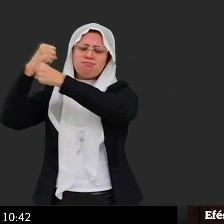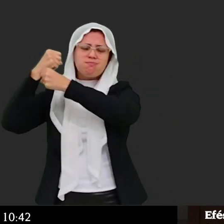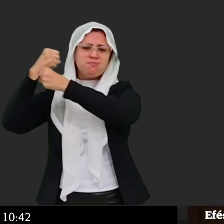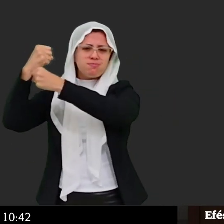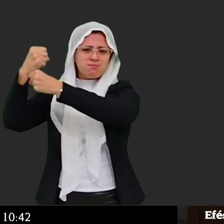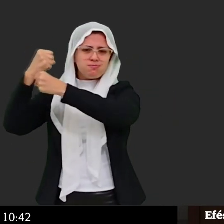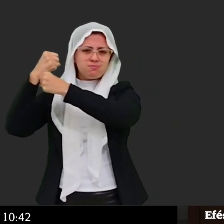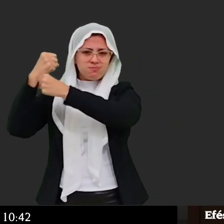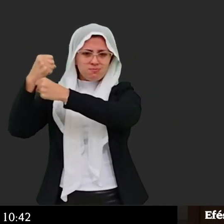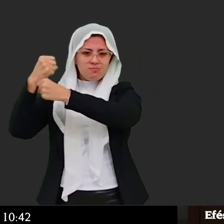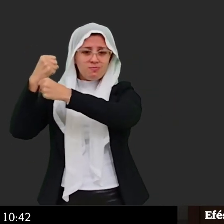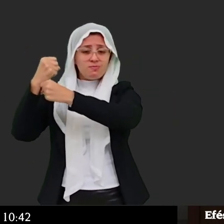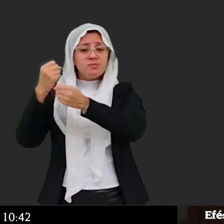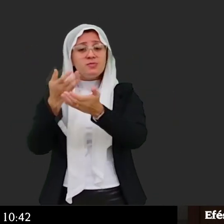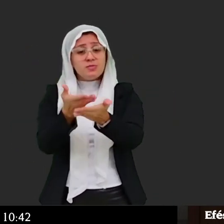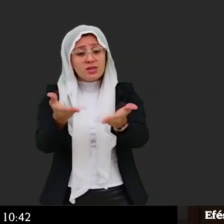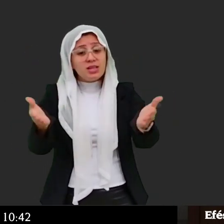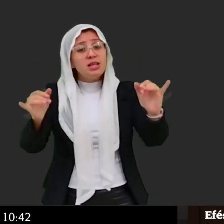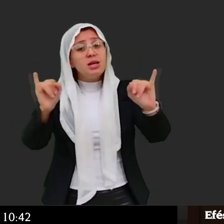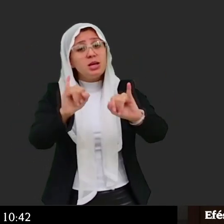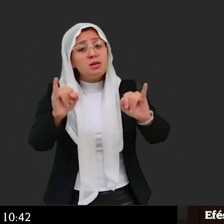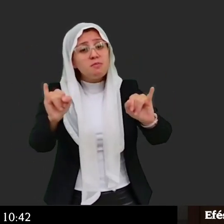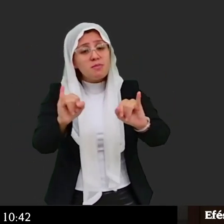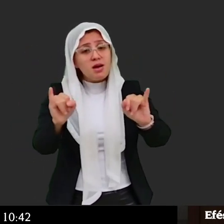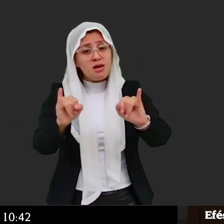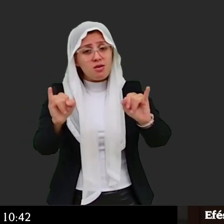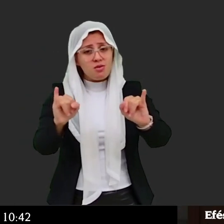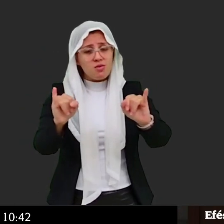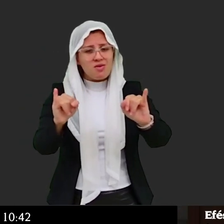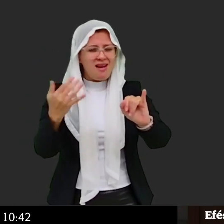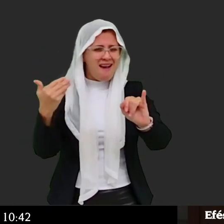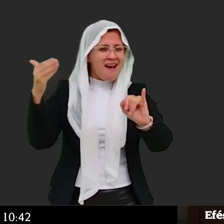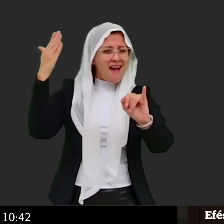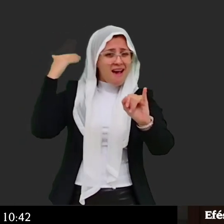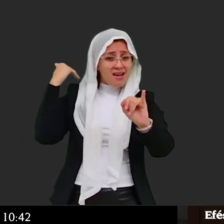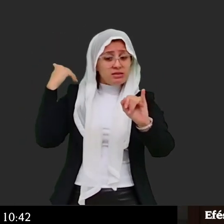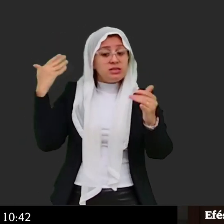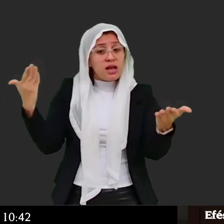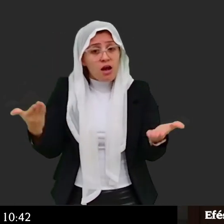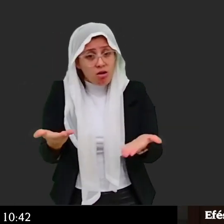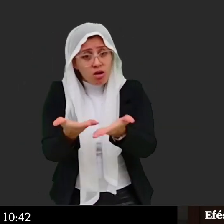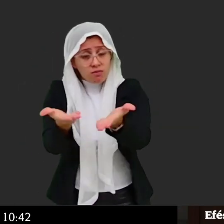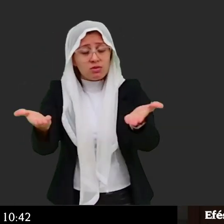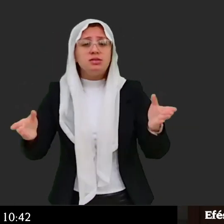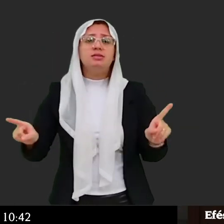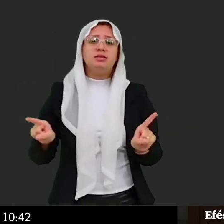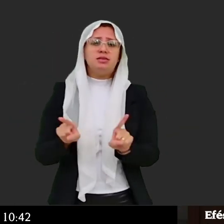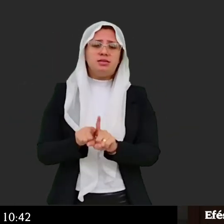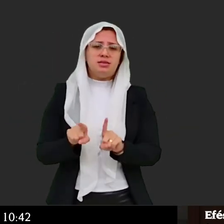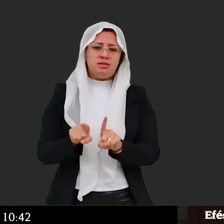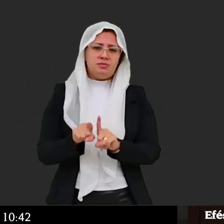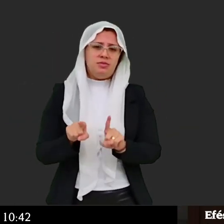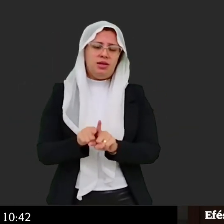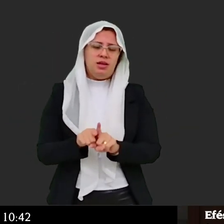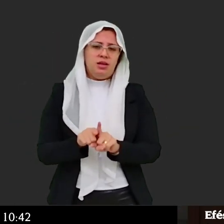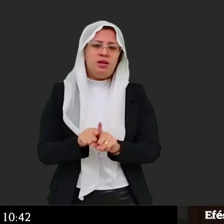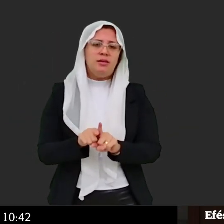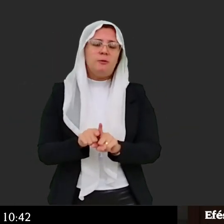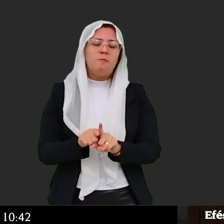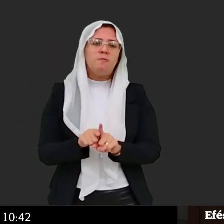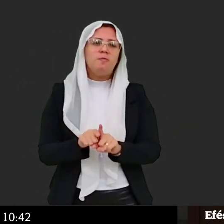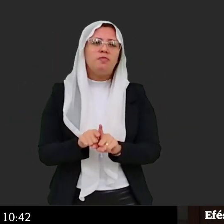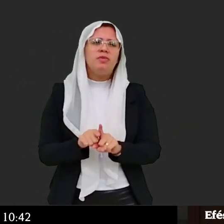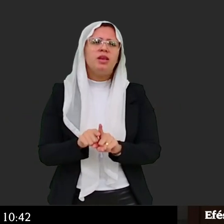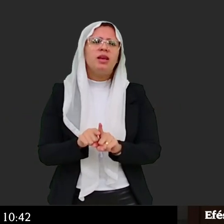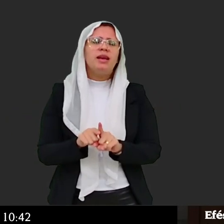aqueles irmãos andassem como nós também agora andemos, como é digno da vocação